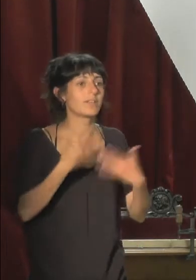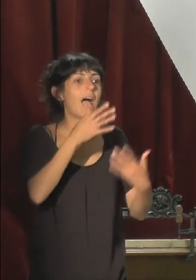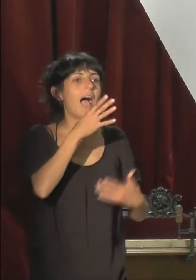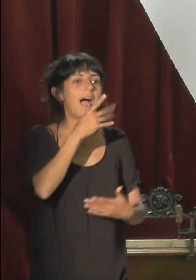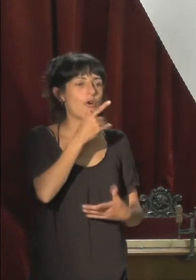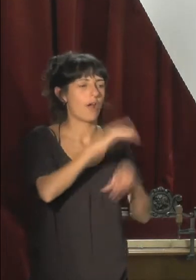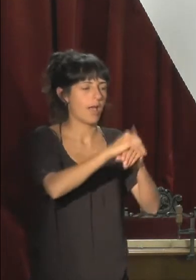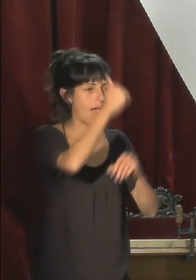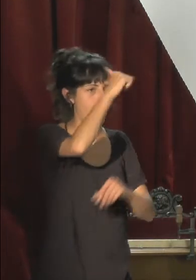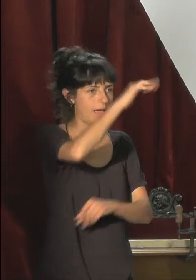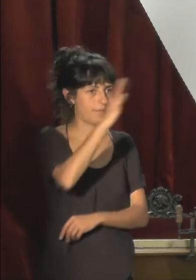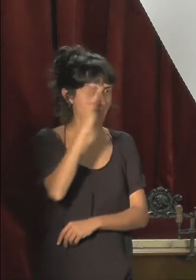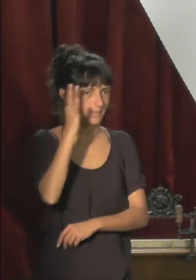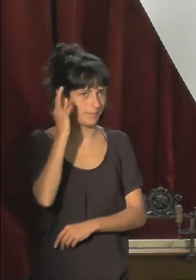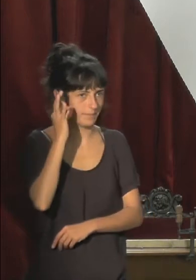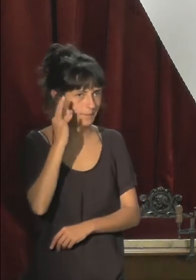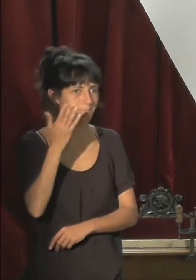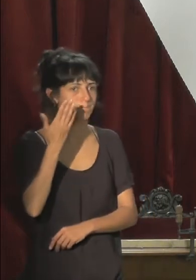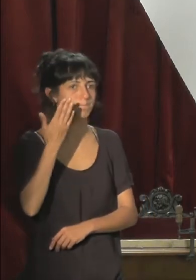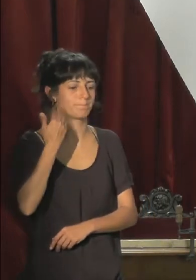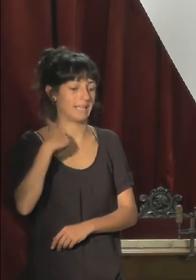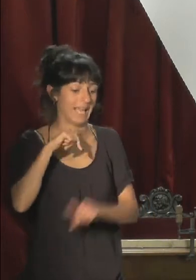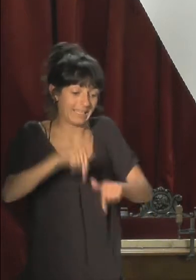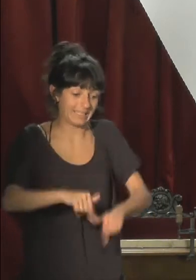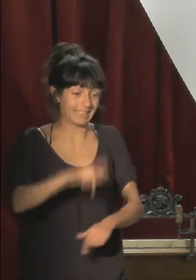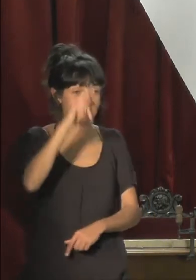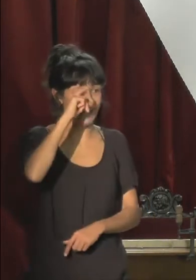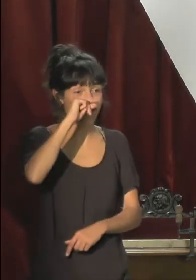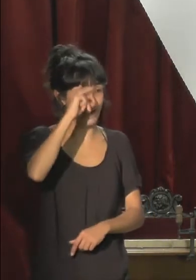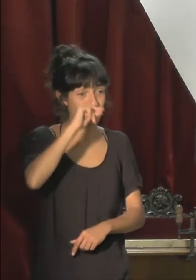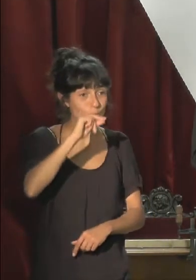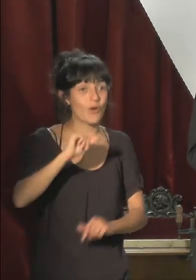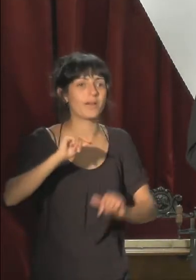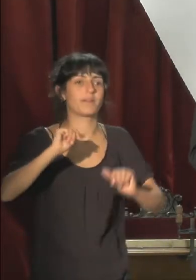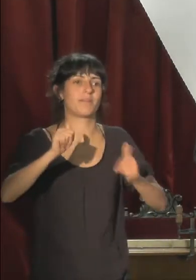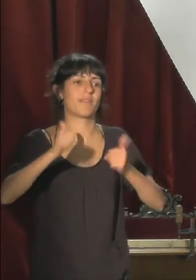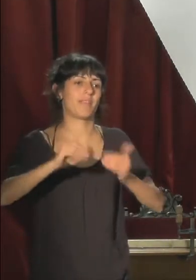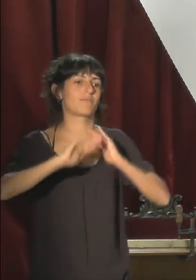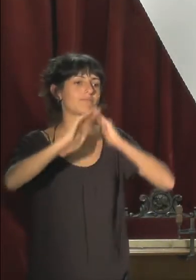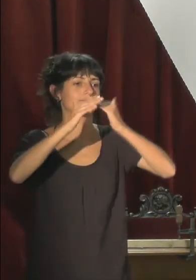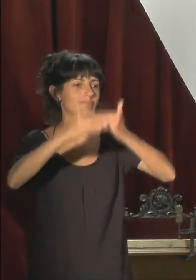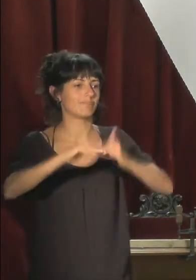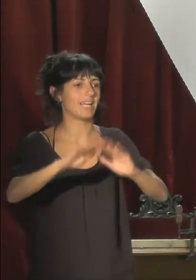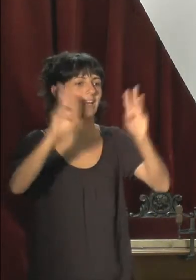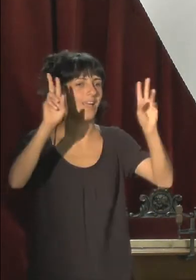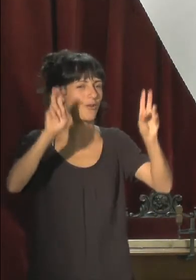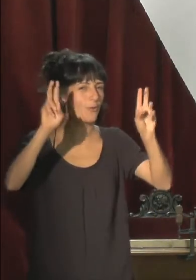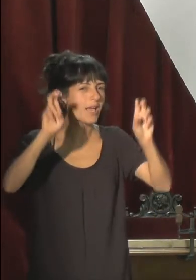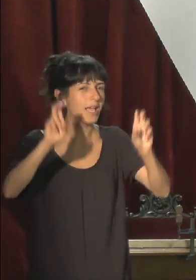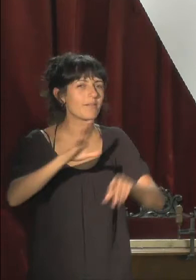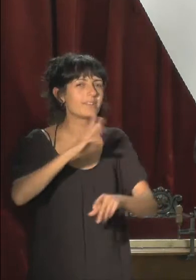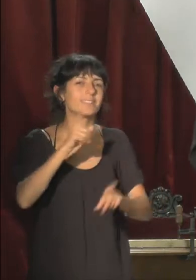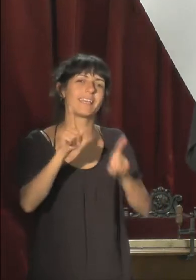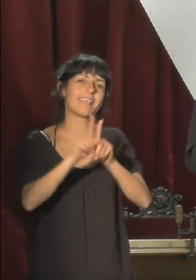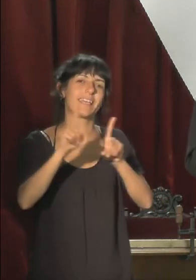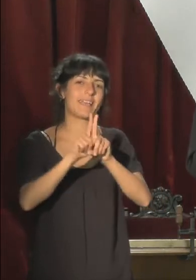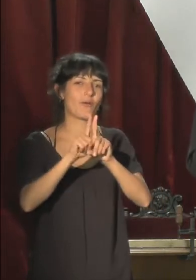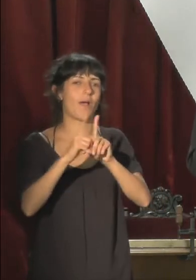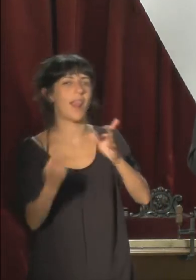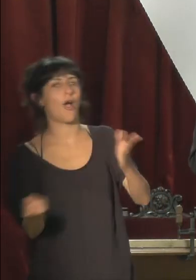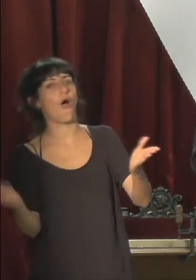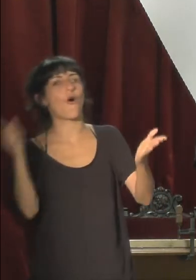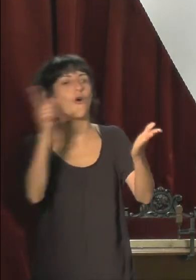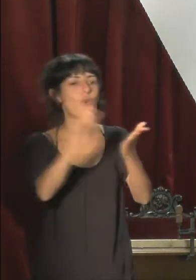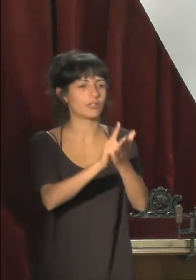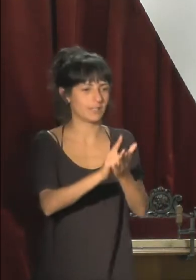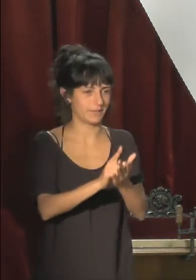Lugo tamén en primeira liña e facendo historia dunha nova marea, esta segunda volta